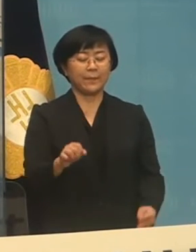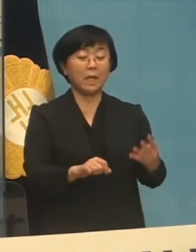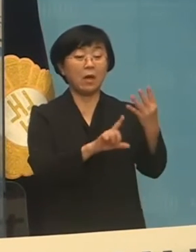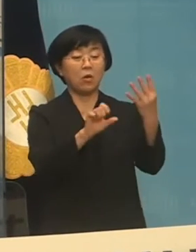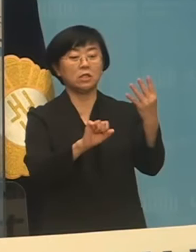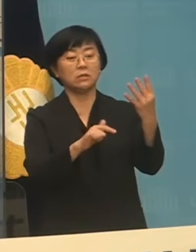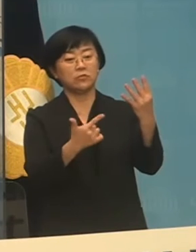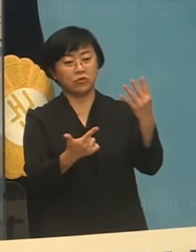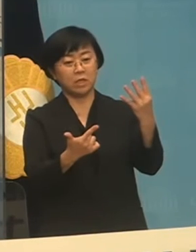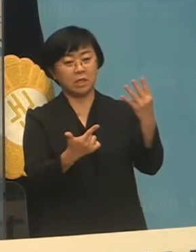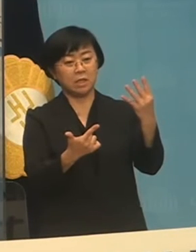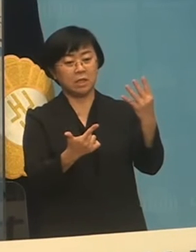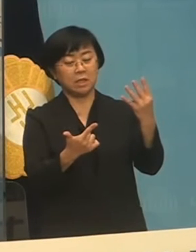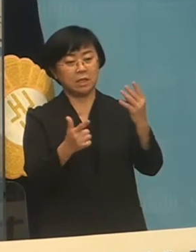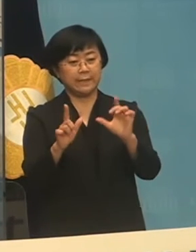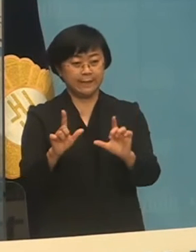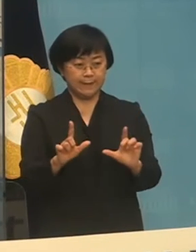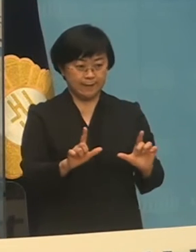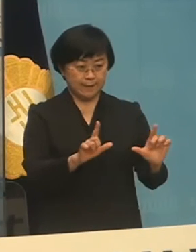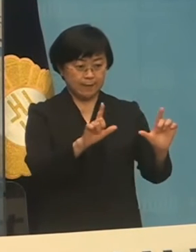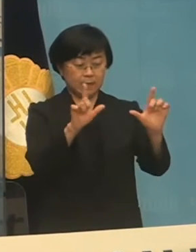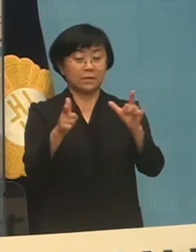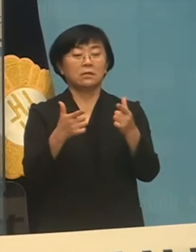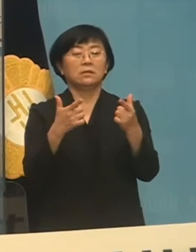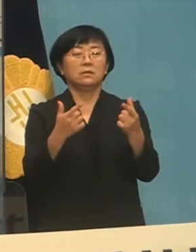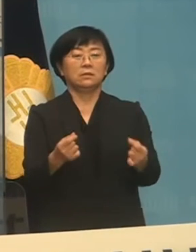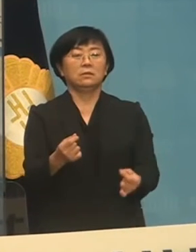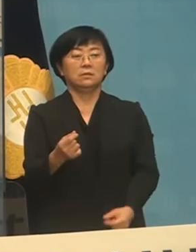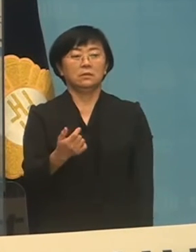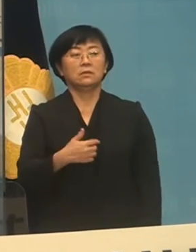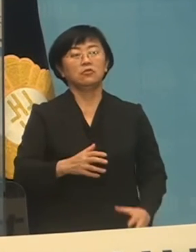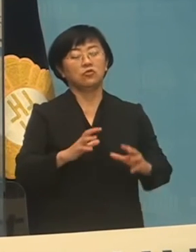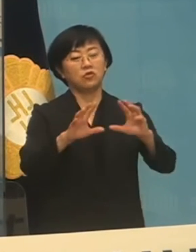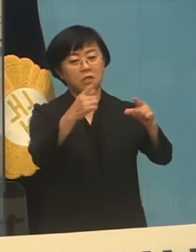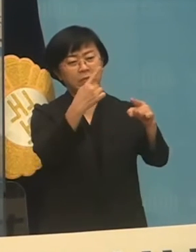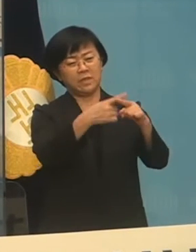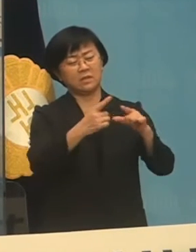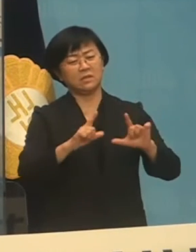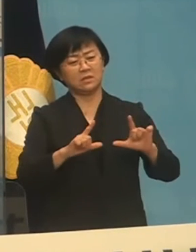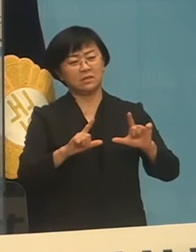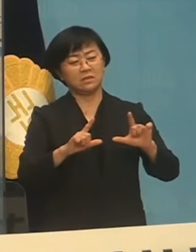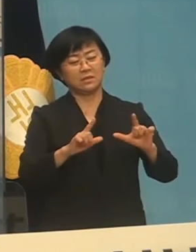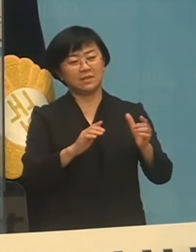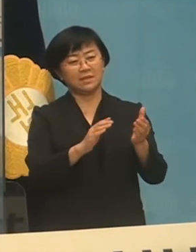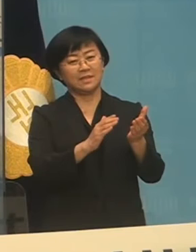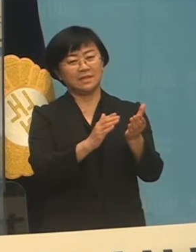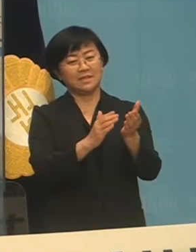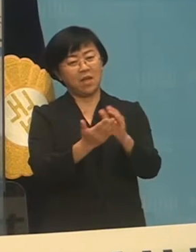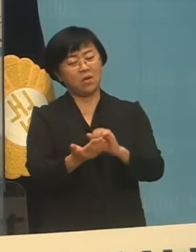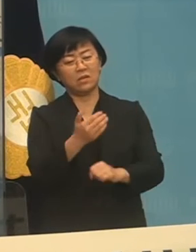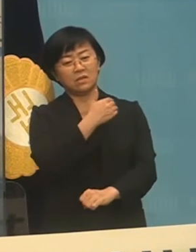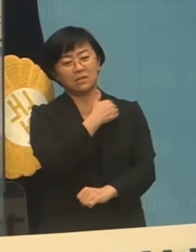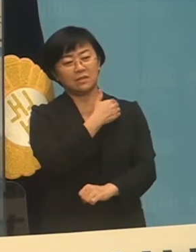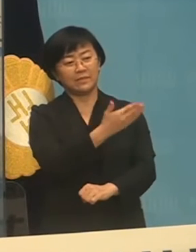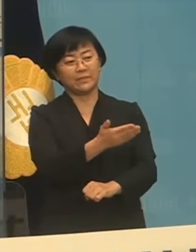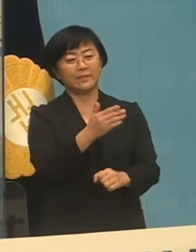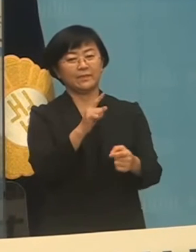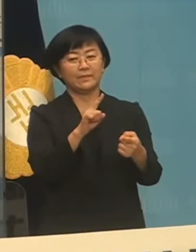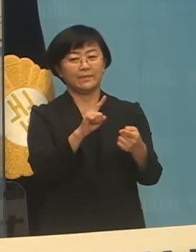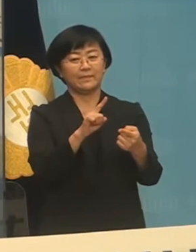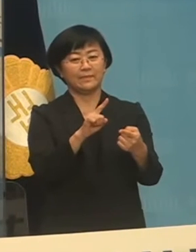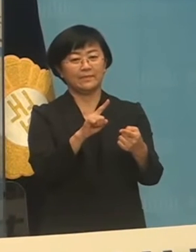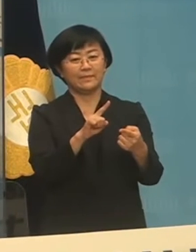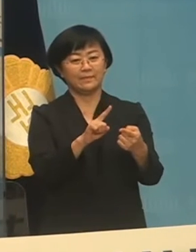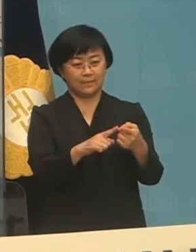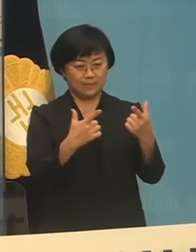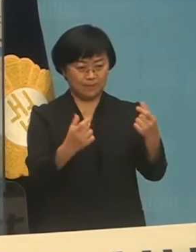3월 16일을 매일 살아가고 있는 것처럼 국가도 그날 세월호를 방치했던 그 자리에 그대로